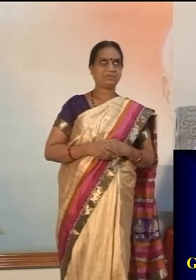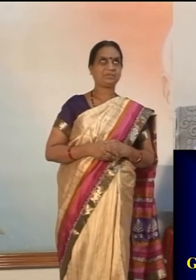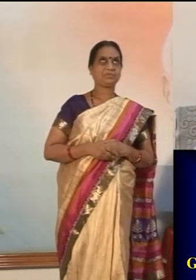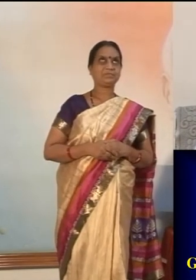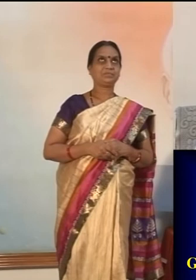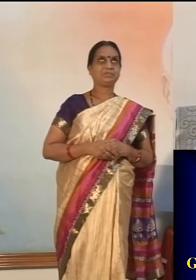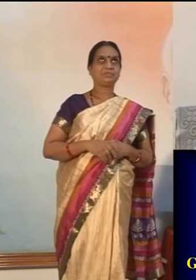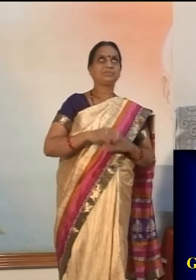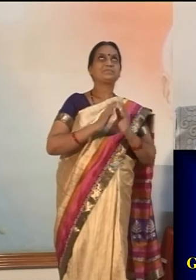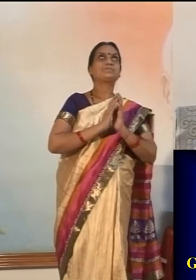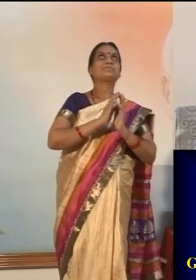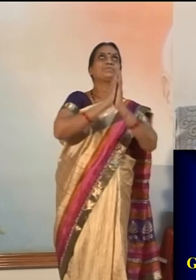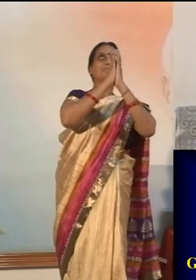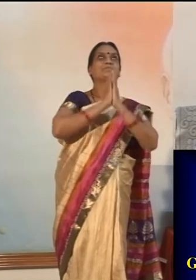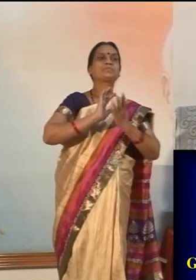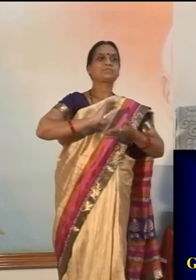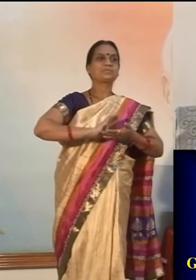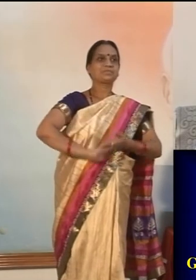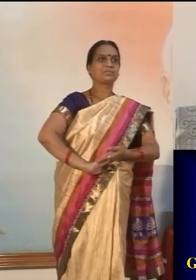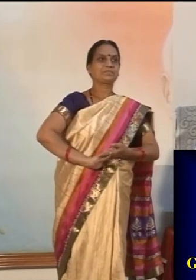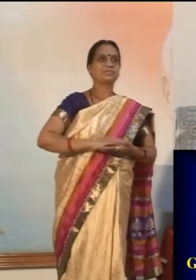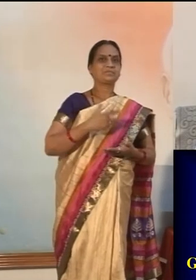भगवान दोस्त कब बनेगा?